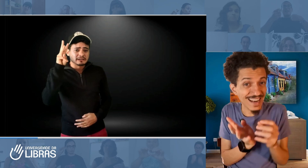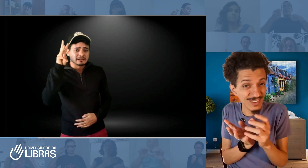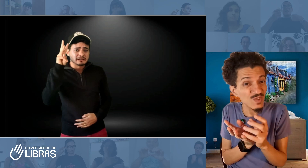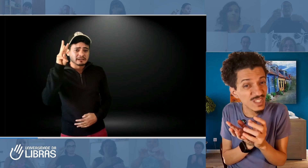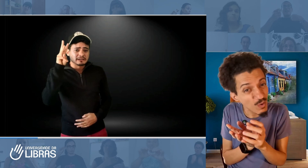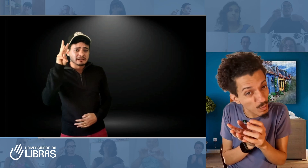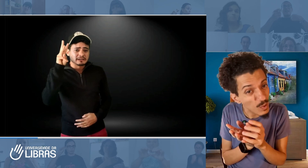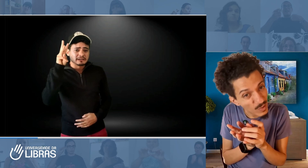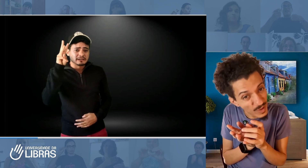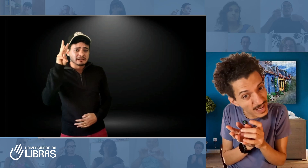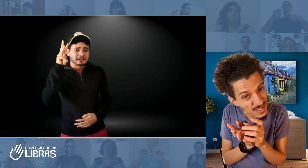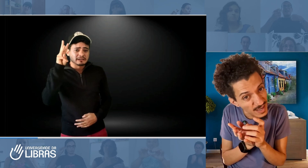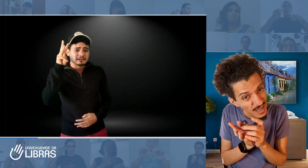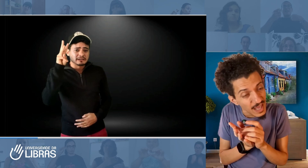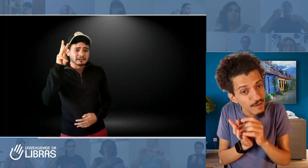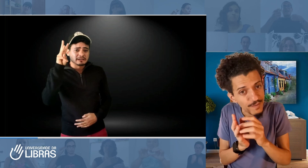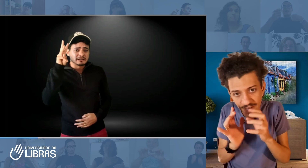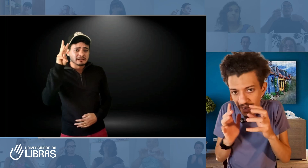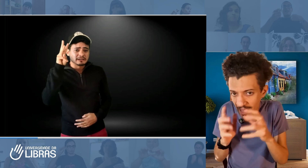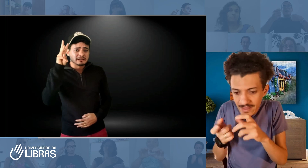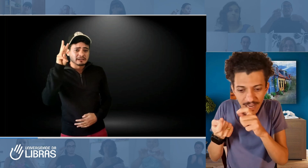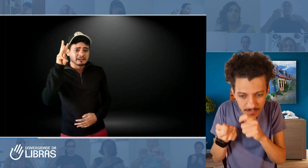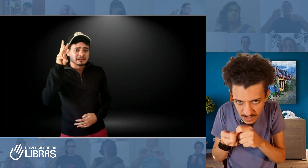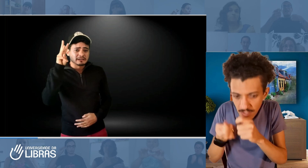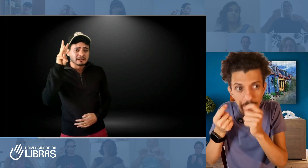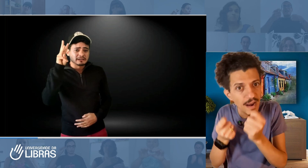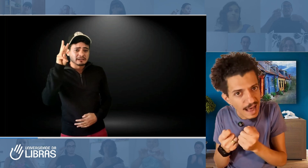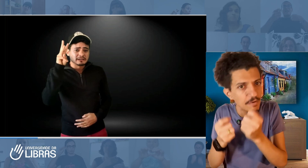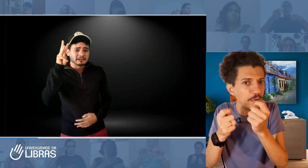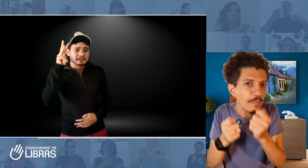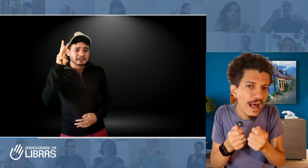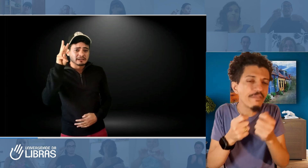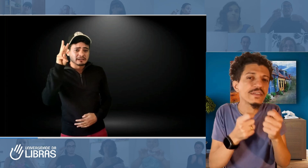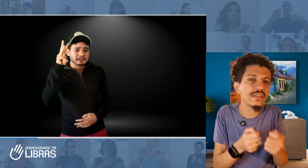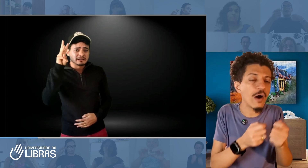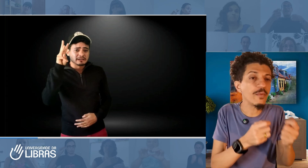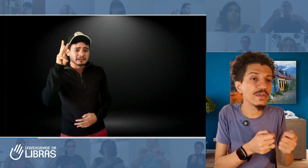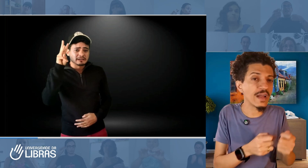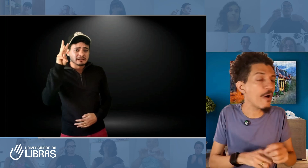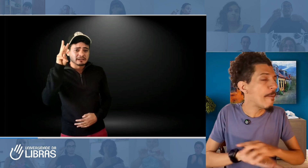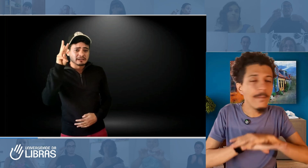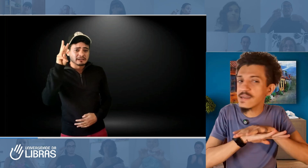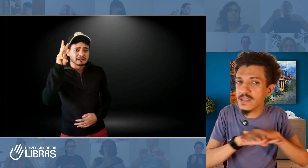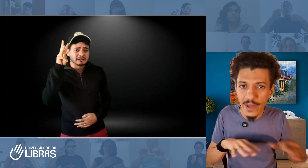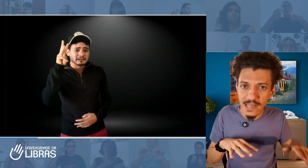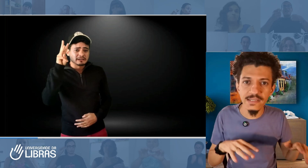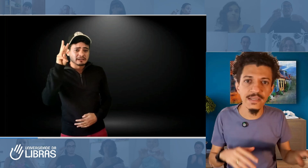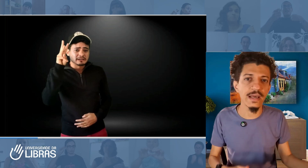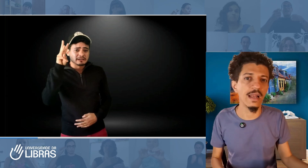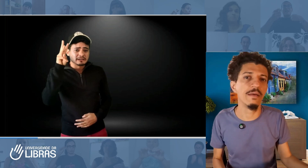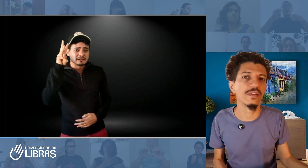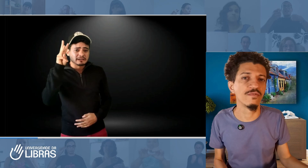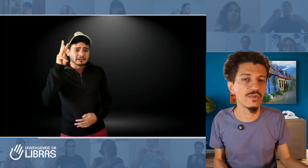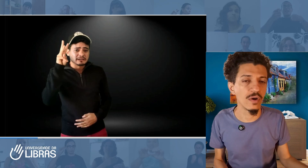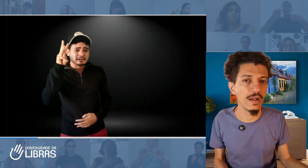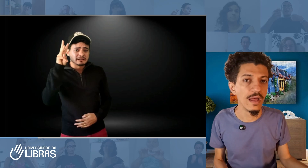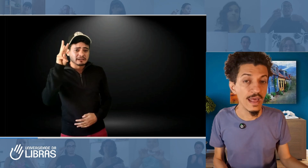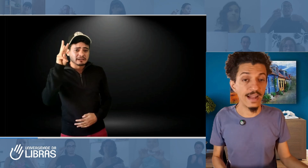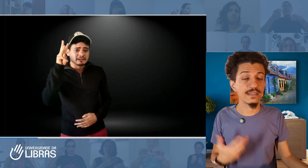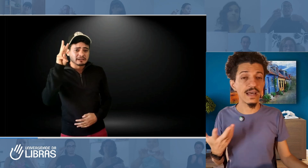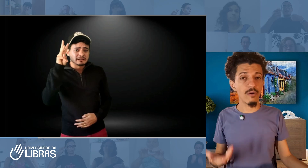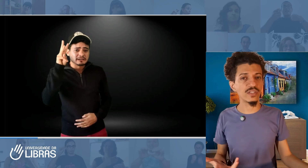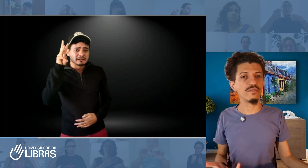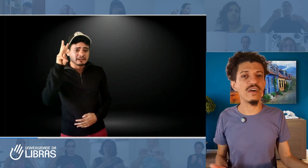uma tradução do português e fica lá traduzindo palavra por palavra, sinal por sinal, mas não é assim que a Libras funciona.